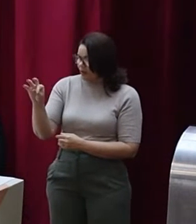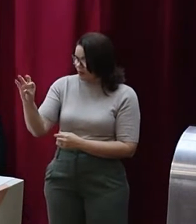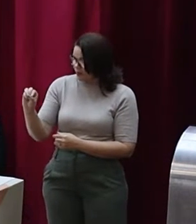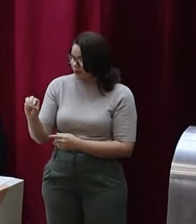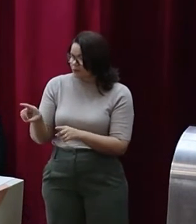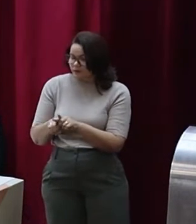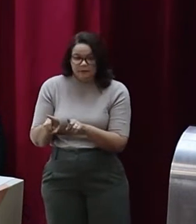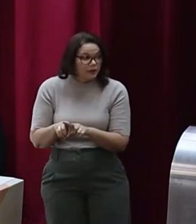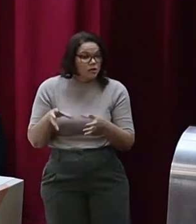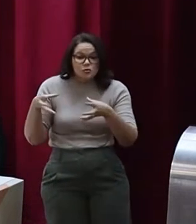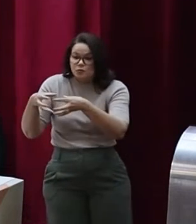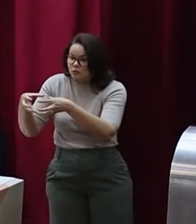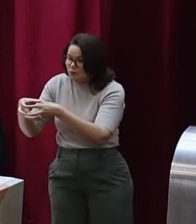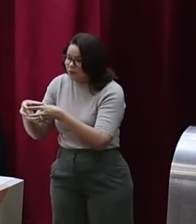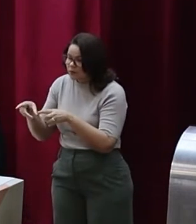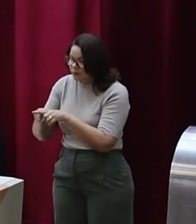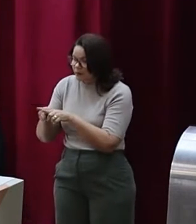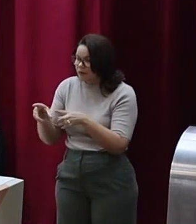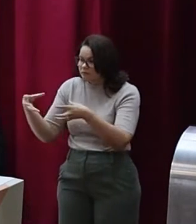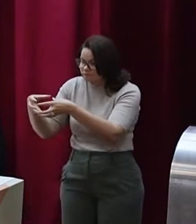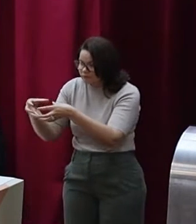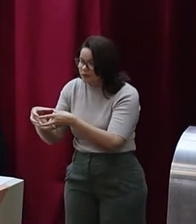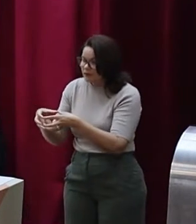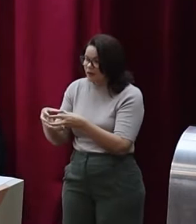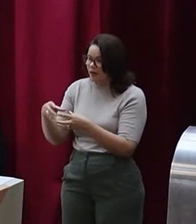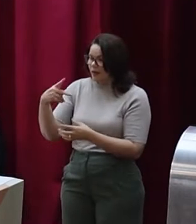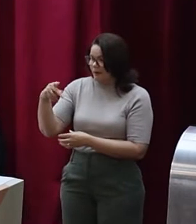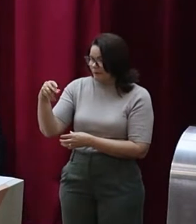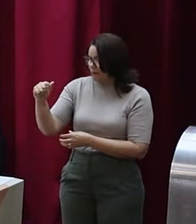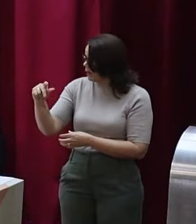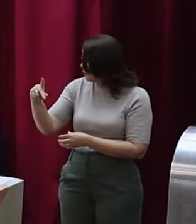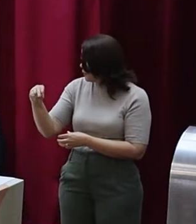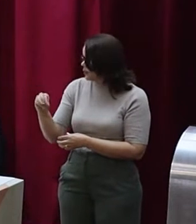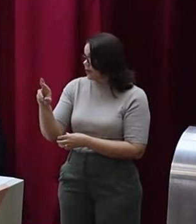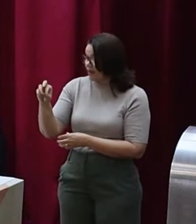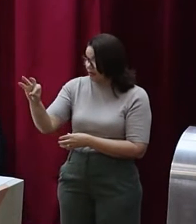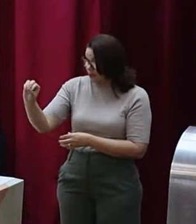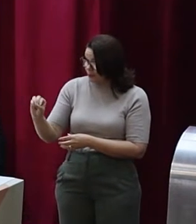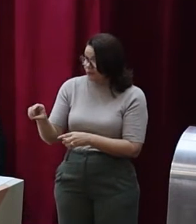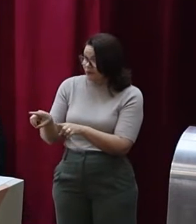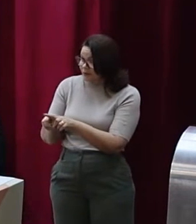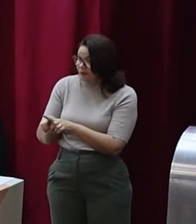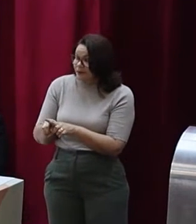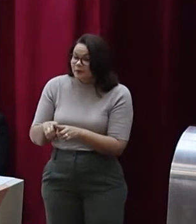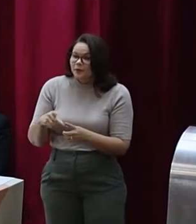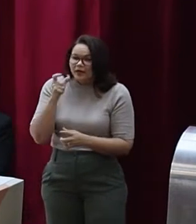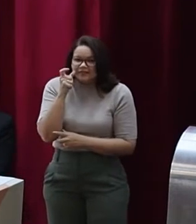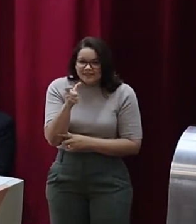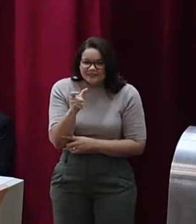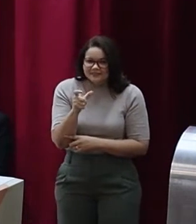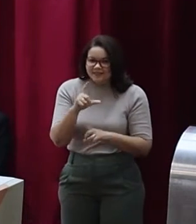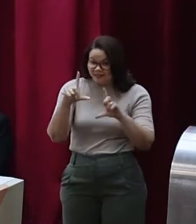próximo slide aí, por favor, um coletivo que se chama Papo Reto, né, e é muito interessante aí essa